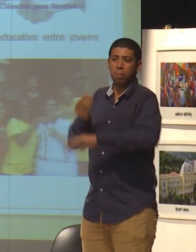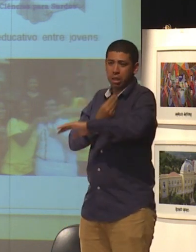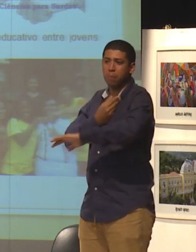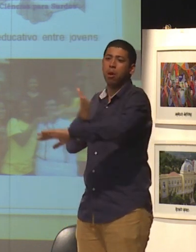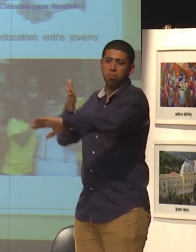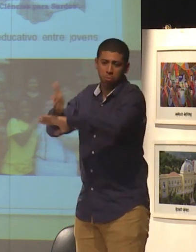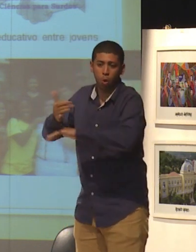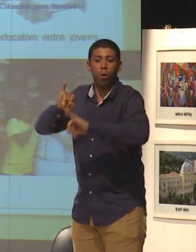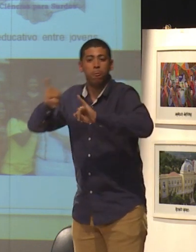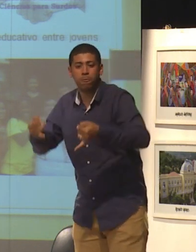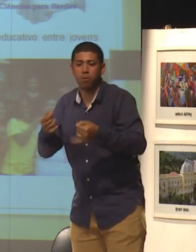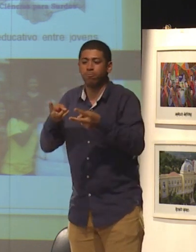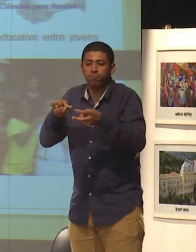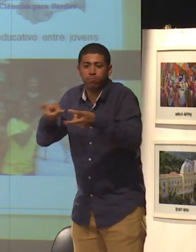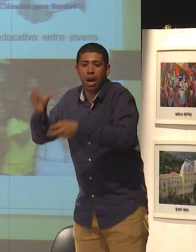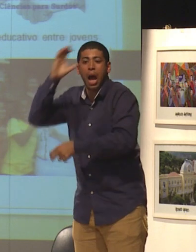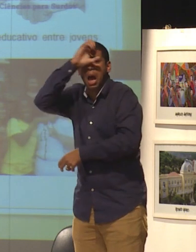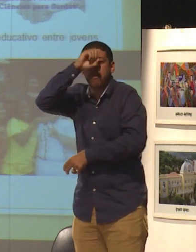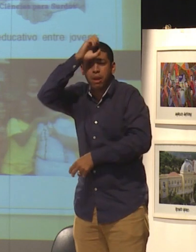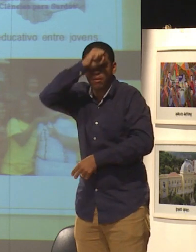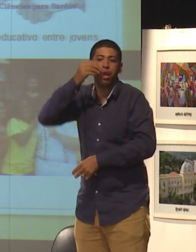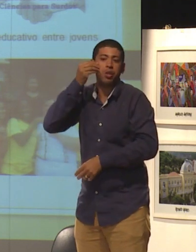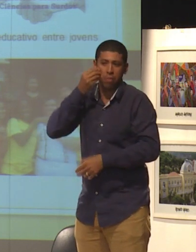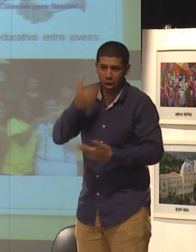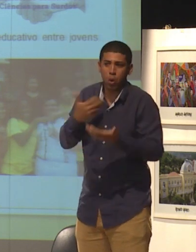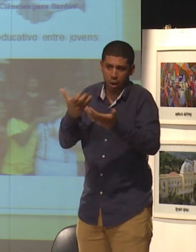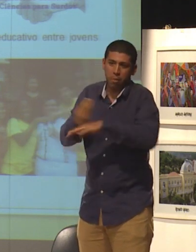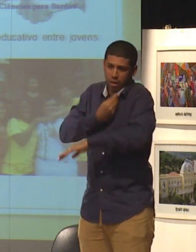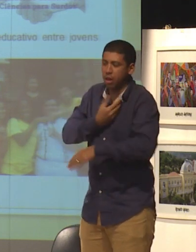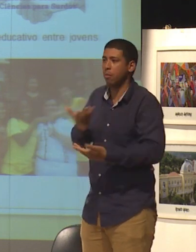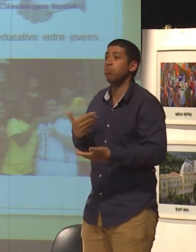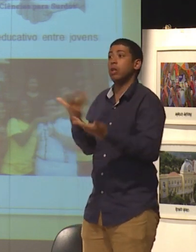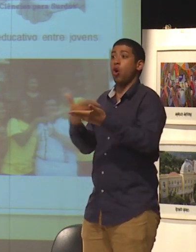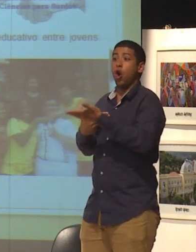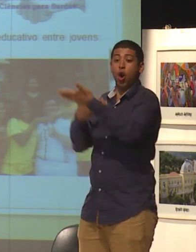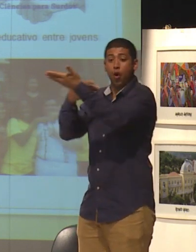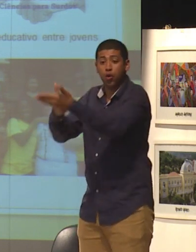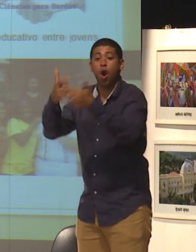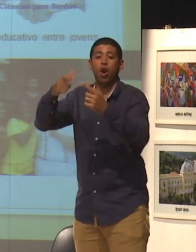essa função de mediação do museu. Então, eu tive o interesse em participar, né, nessa aprendizagem.